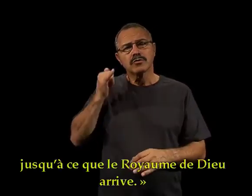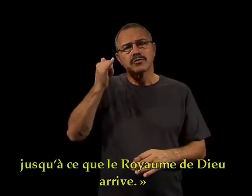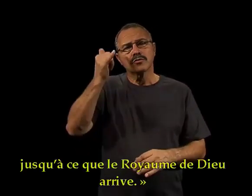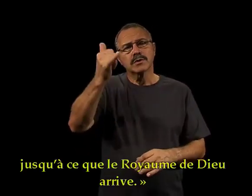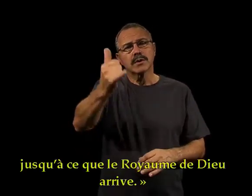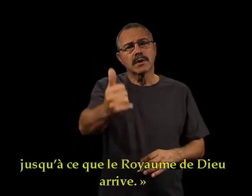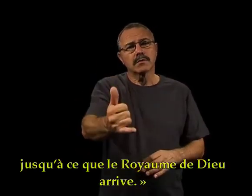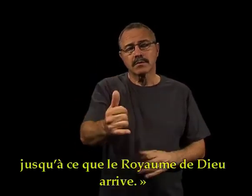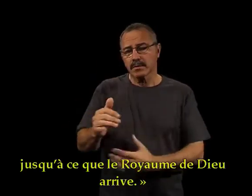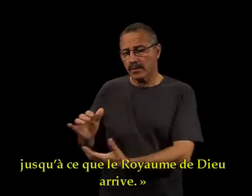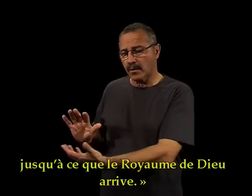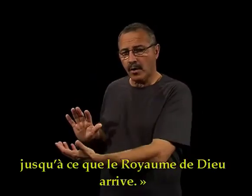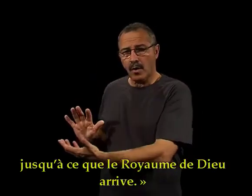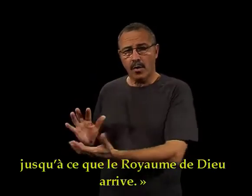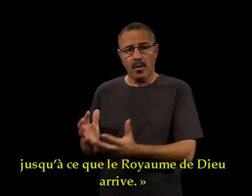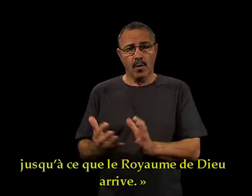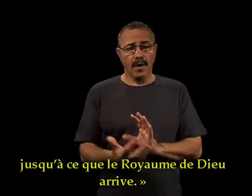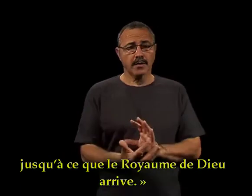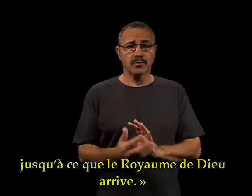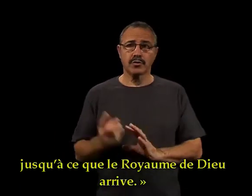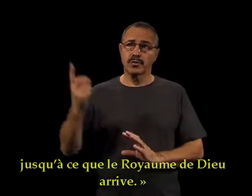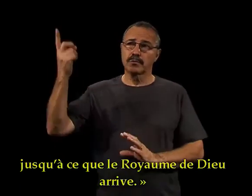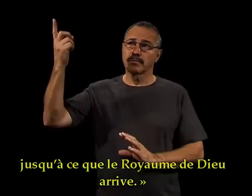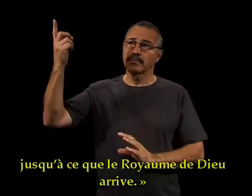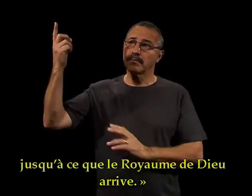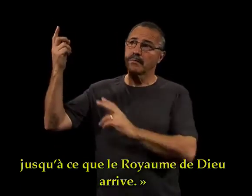jusqu'à ce que le royaume de Dieu arrive. »